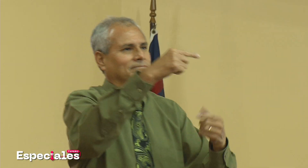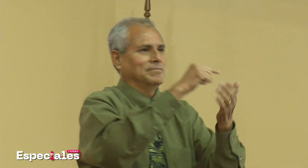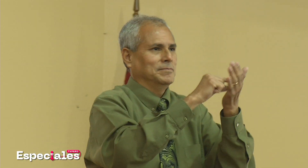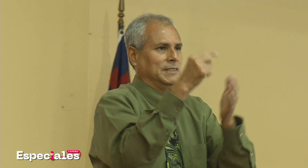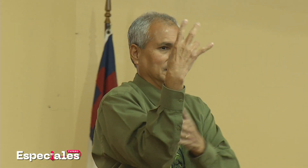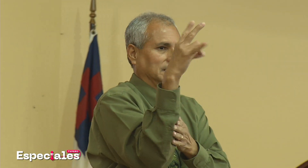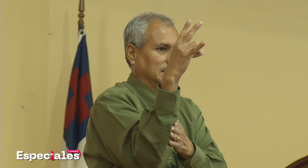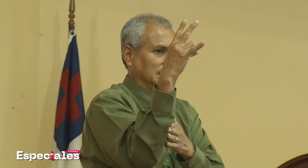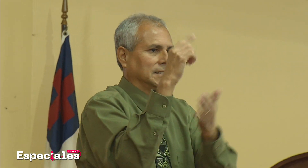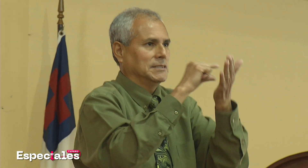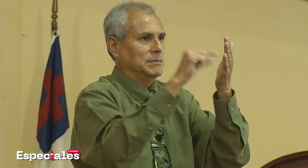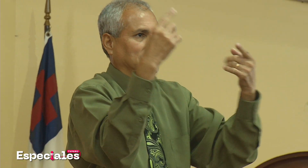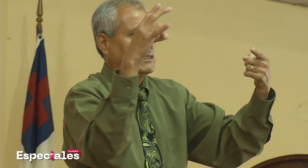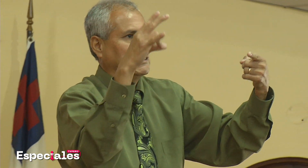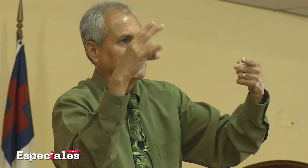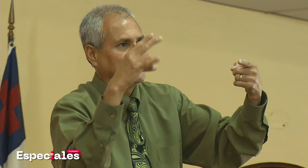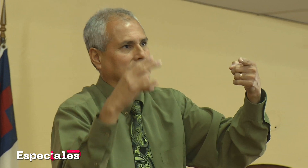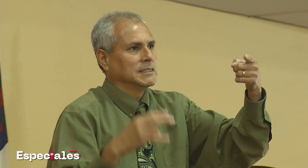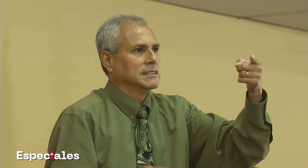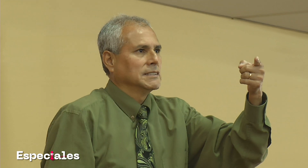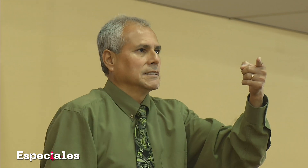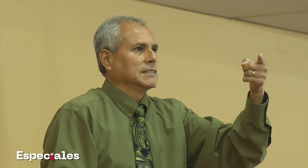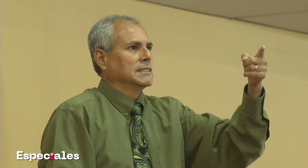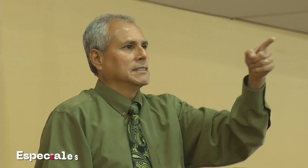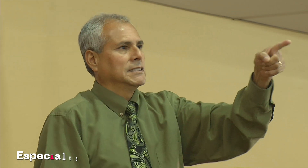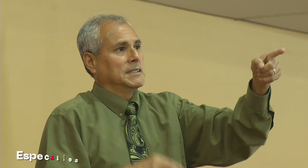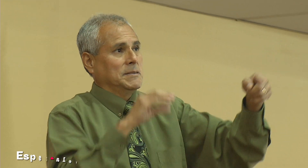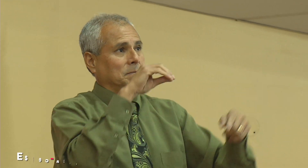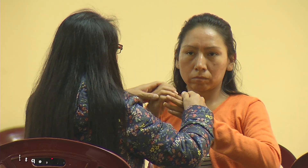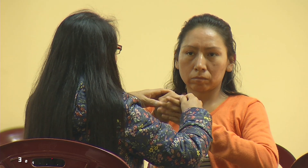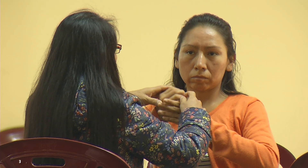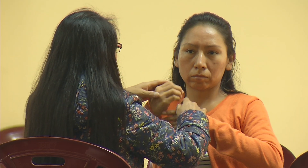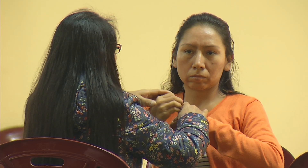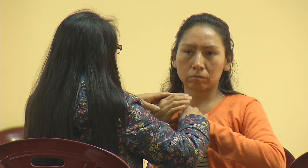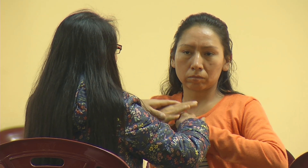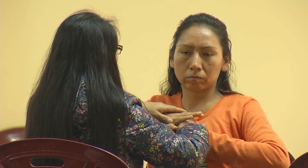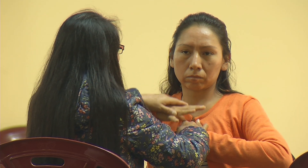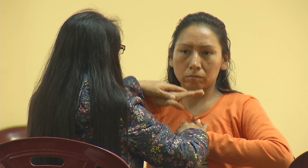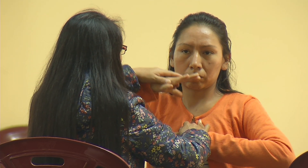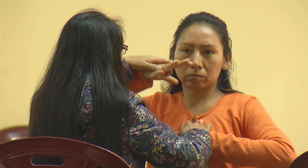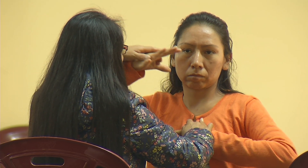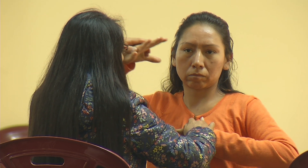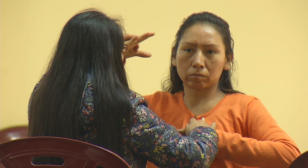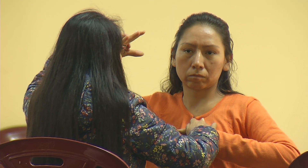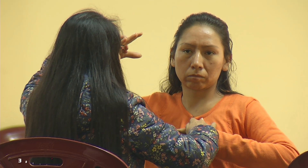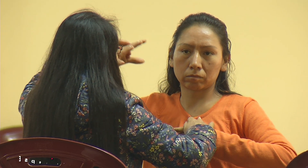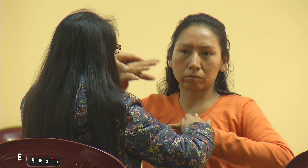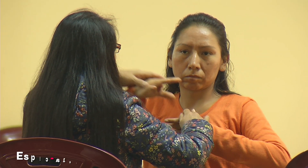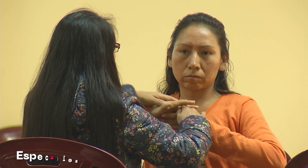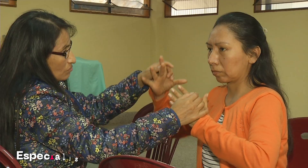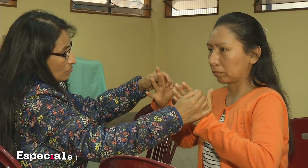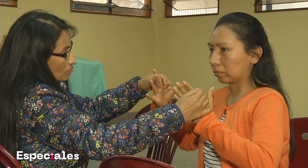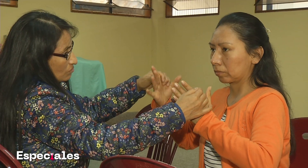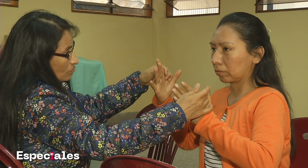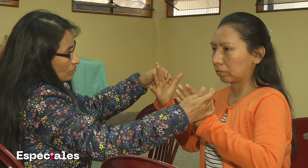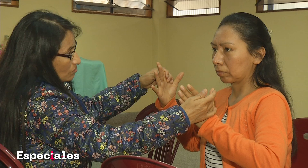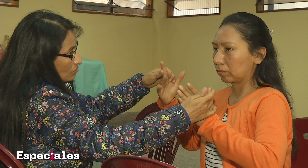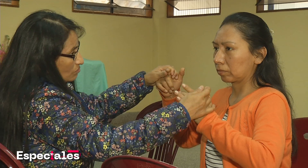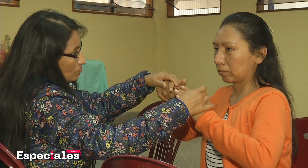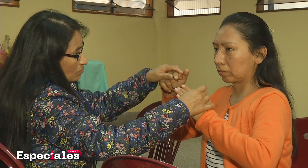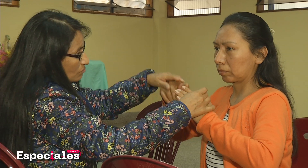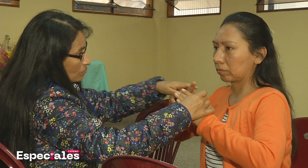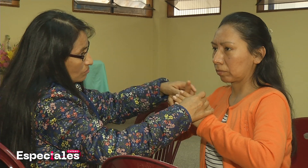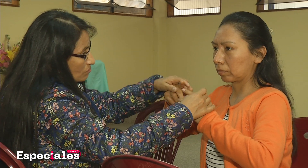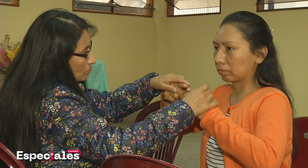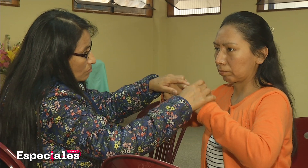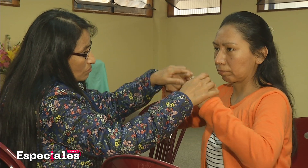Pero a pocos metros de él también se encuentran sus padres, y aunque él es oyente al igual que su hermano menor, sus progenitores